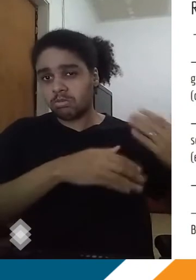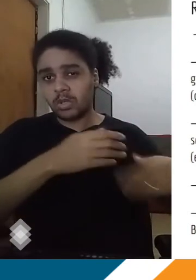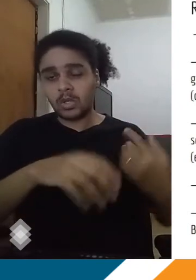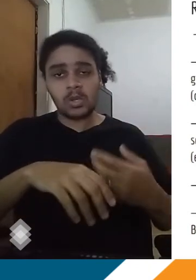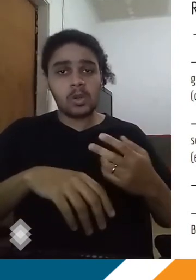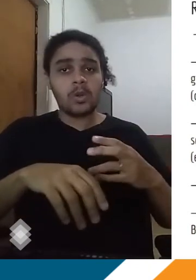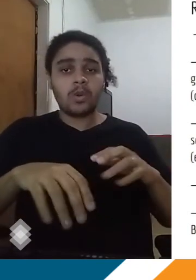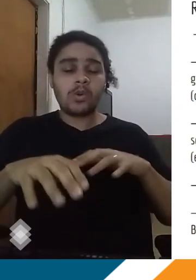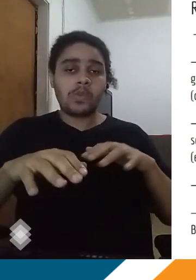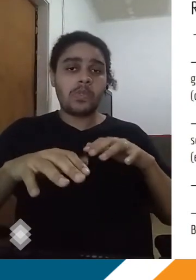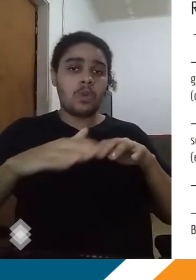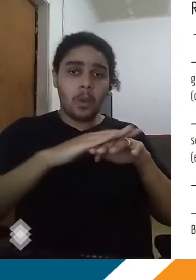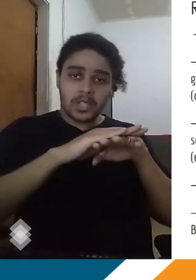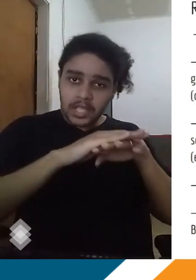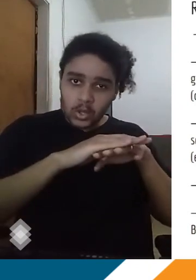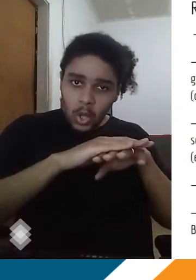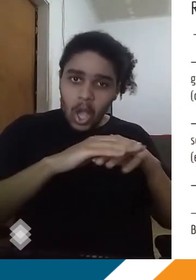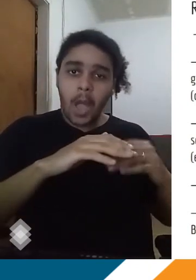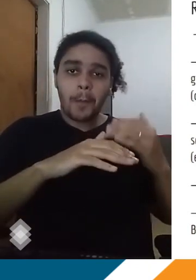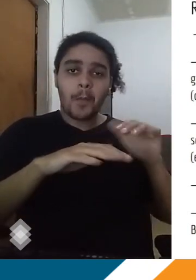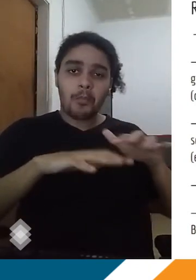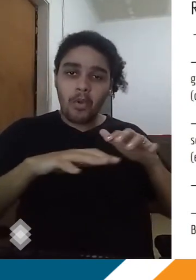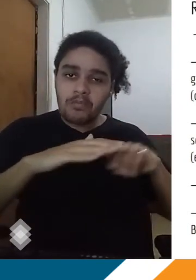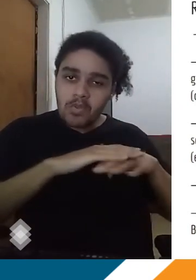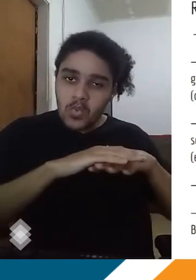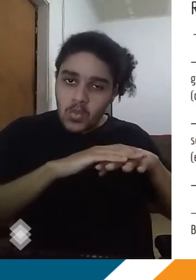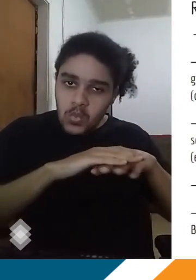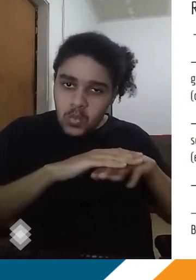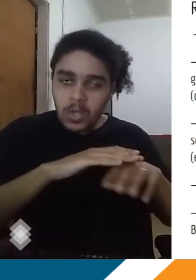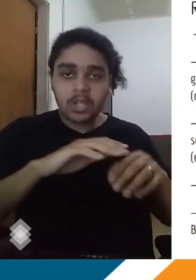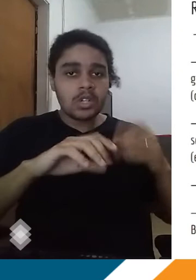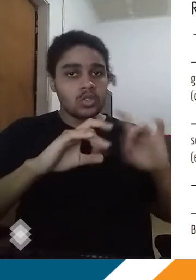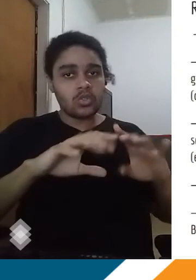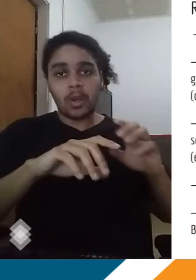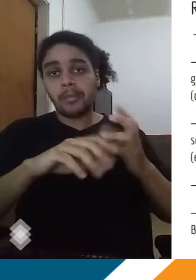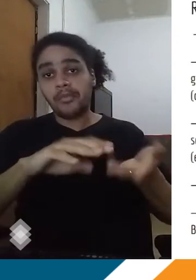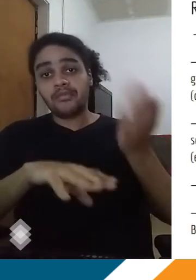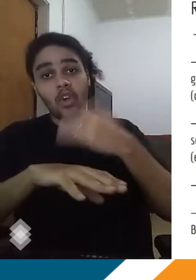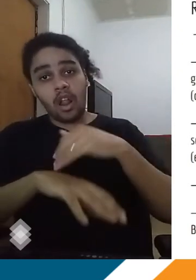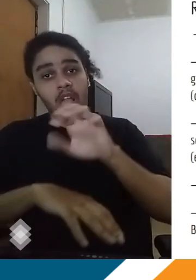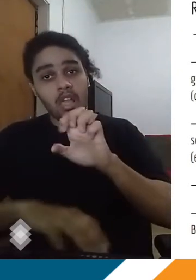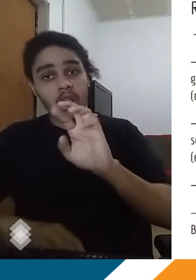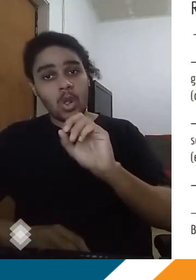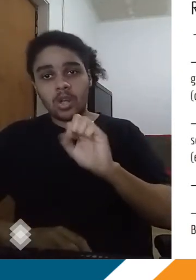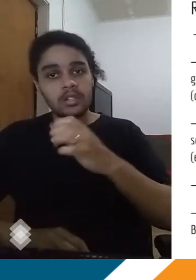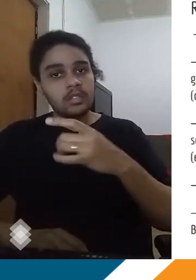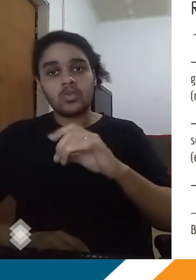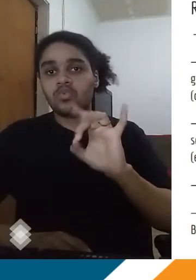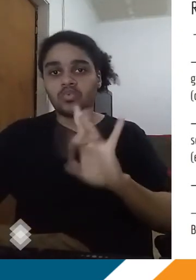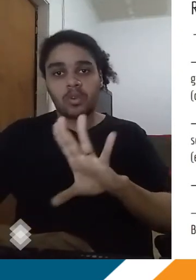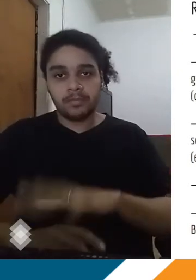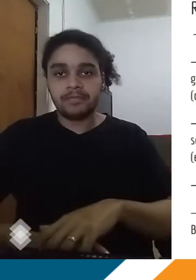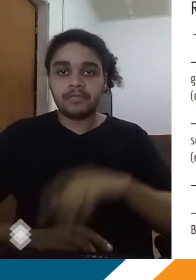anos com os fatores endógenos, com o tectonismo, apenas com os fatores exógenos, né? Com a